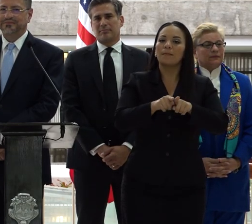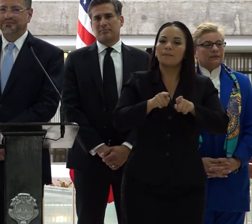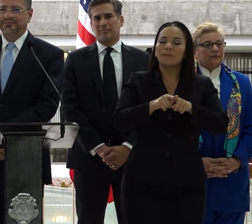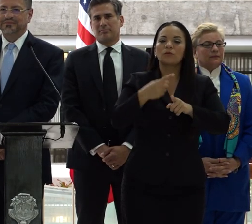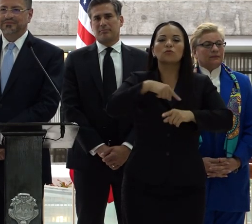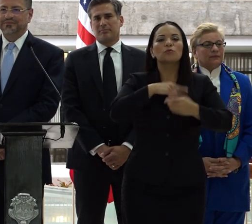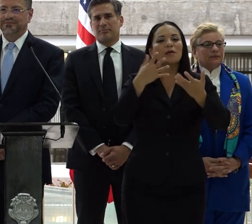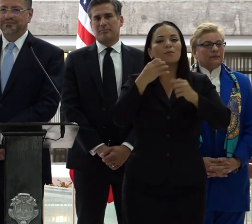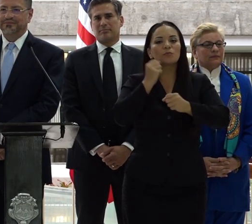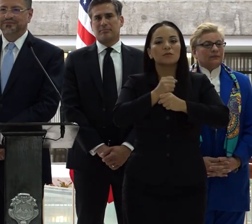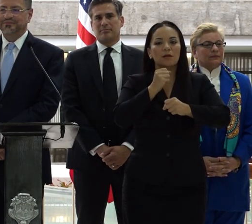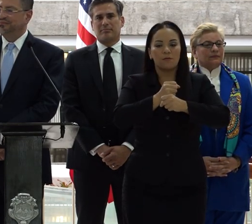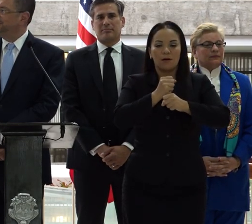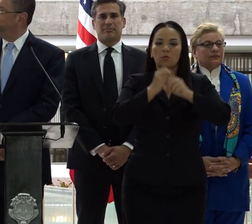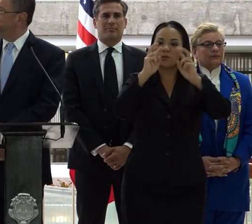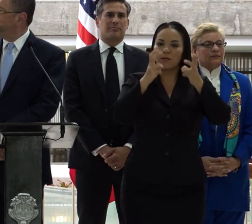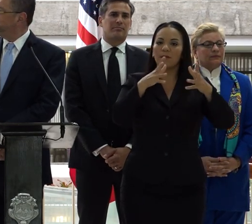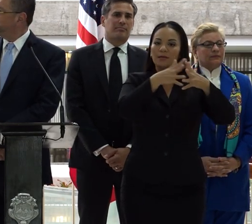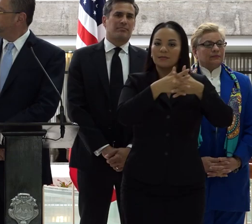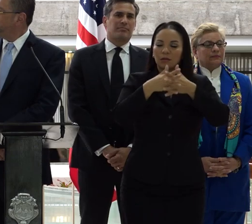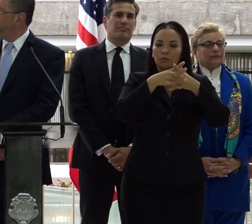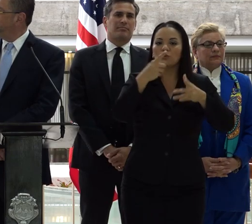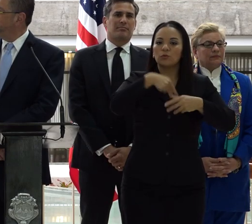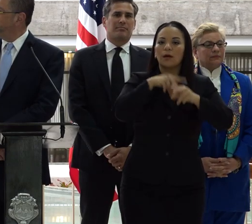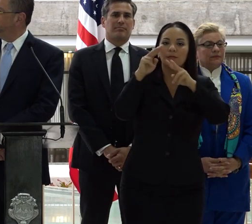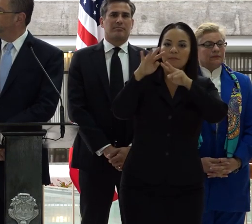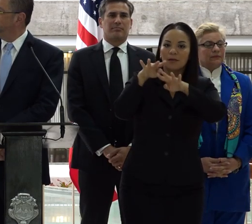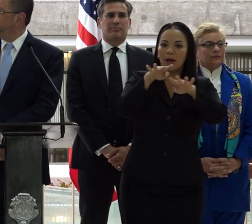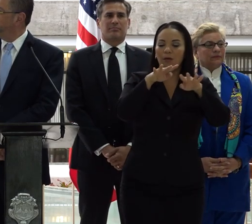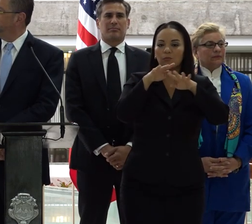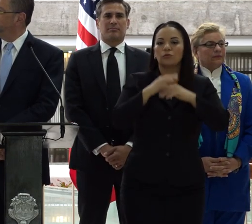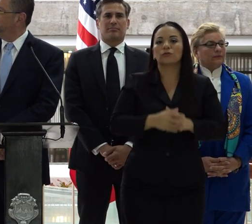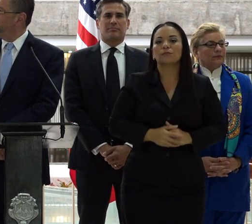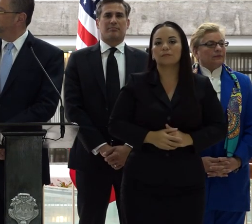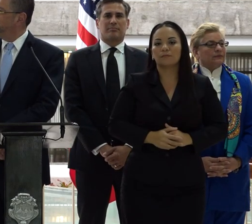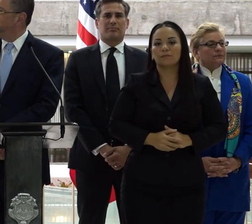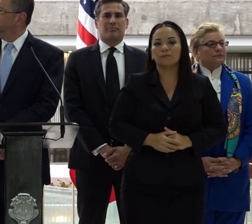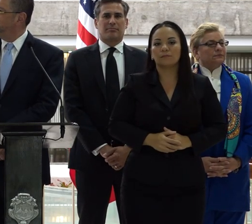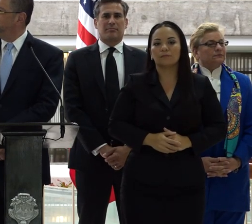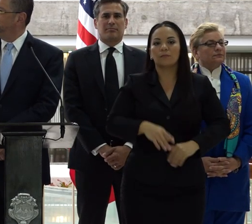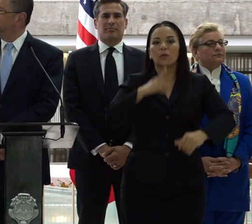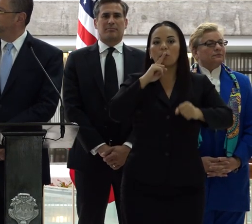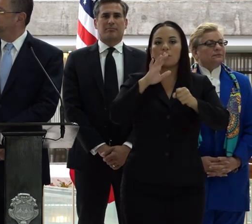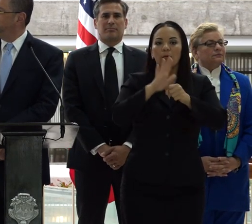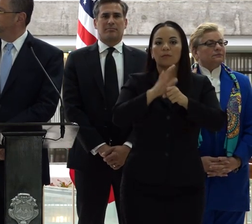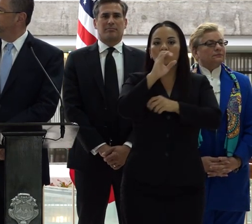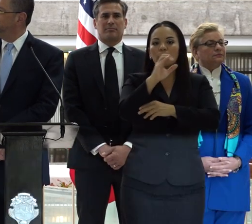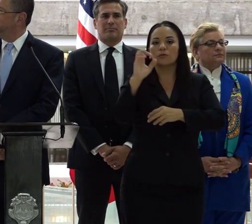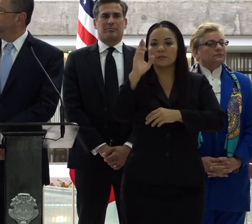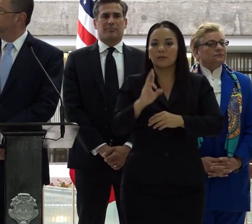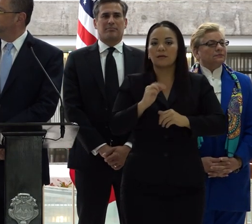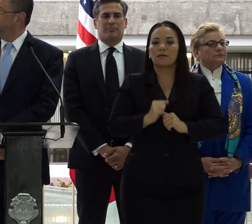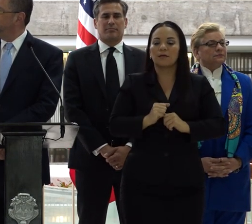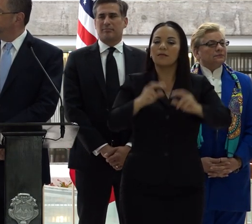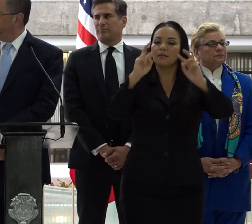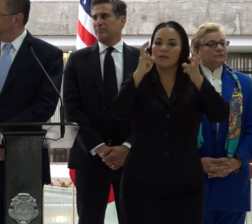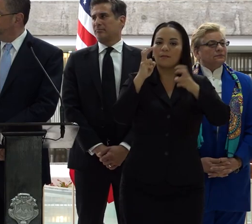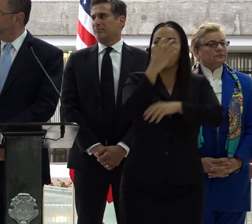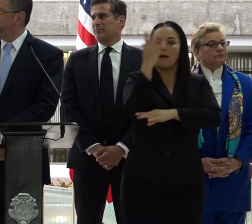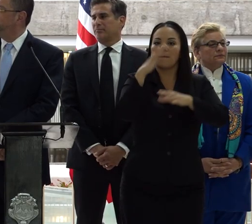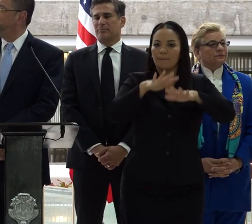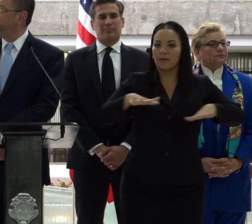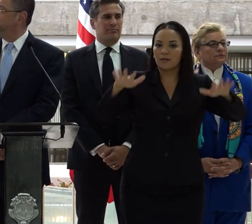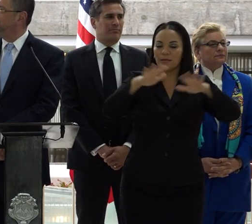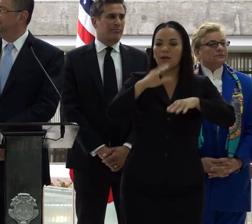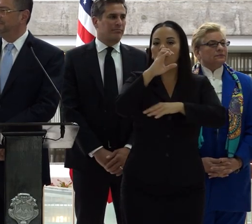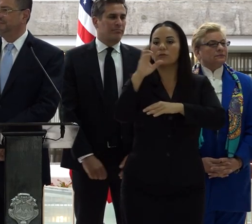que nosotros en Estados Unidos admiramos en Costa Rica, y es el compromiso de Costa Rica en el tema ambiental. Costa